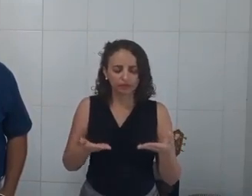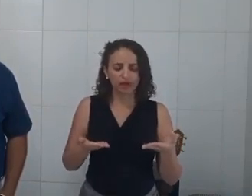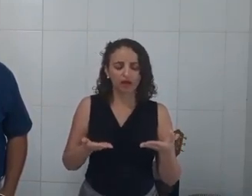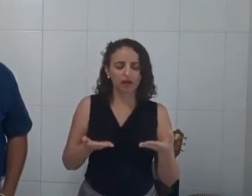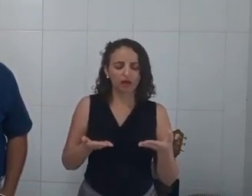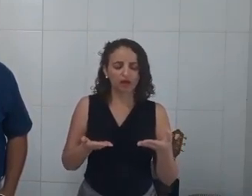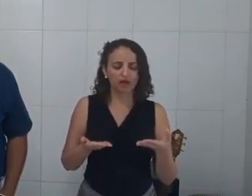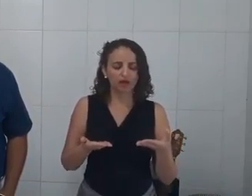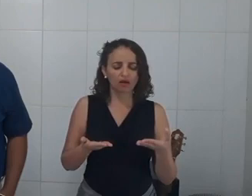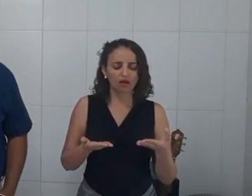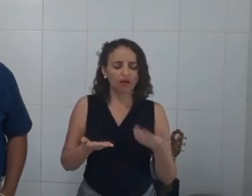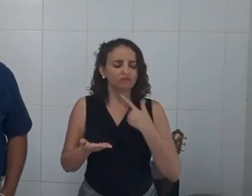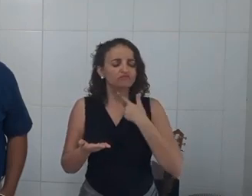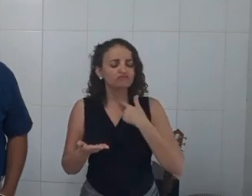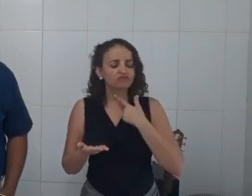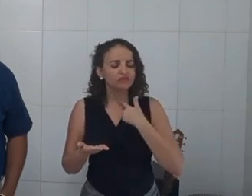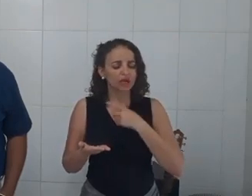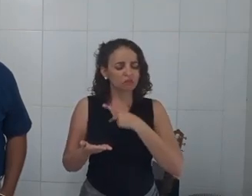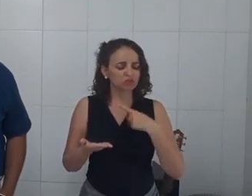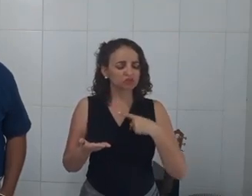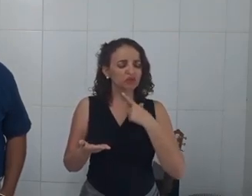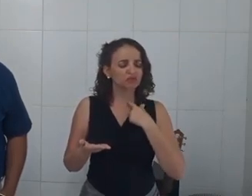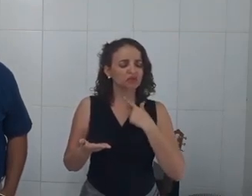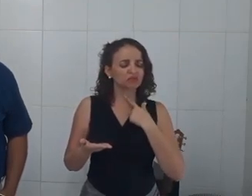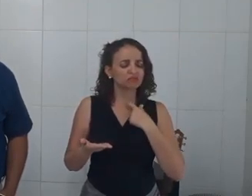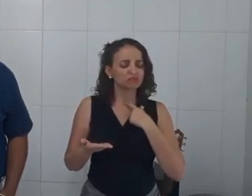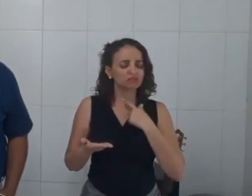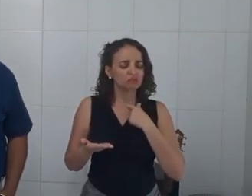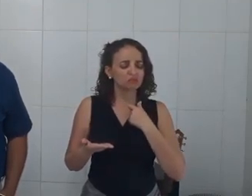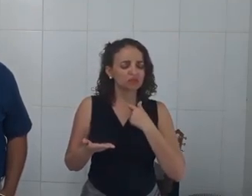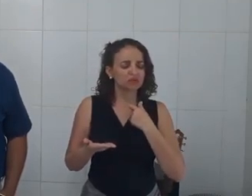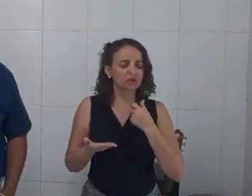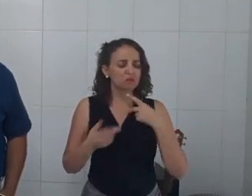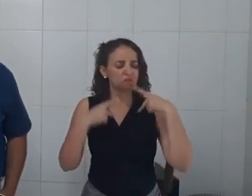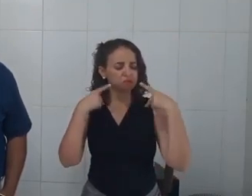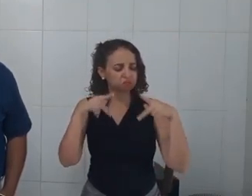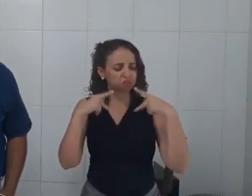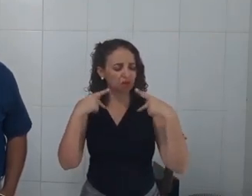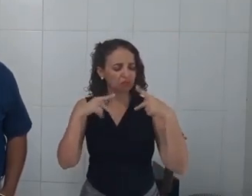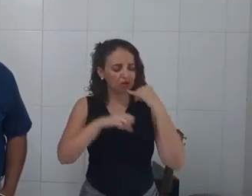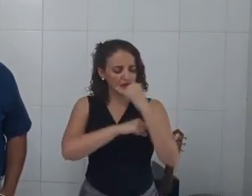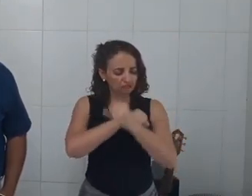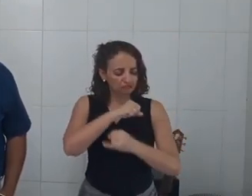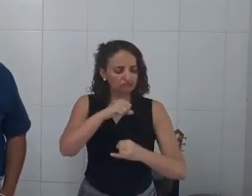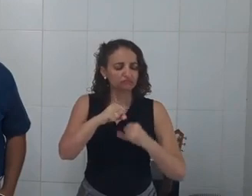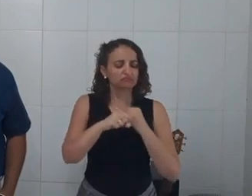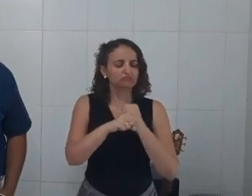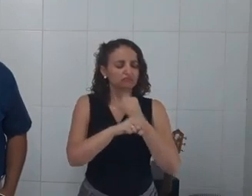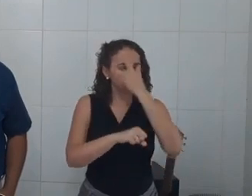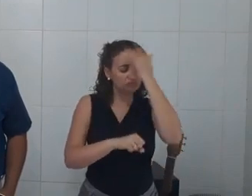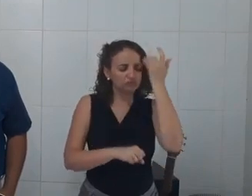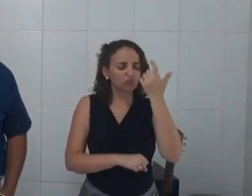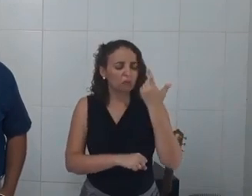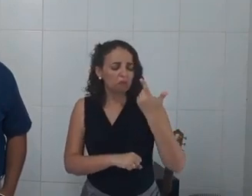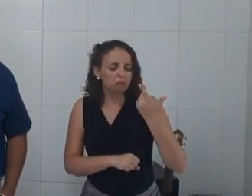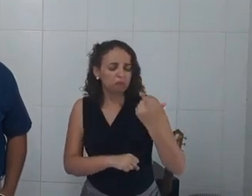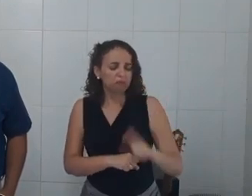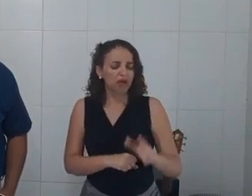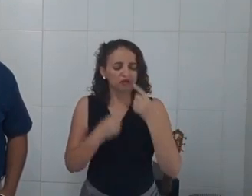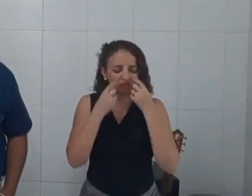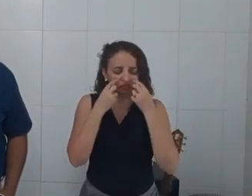tempo dele passar, Senhor, através do telefone, Senhor, a pregação, para que mais pessoas possam ver, Senhor,